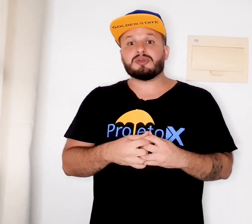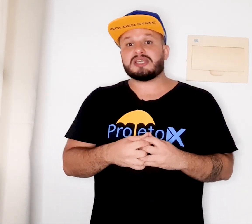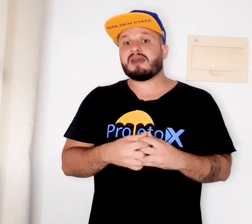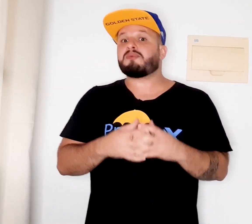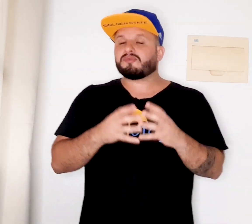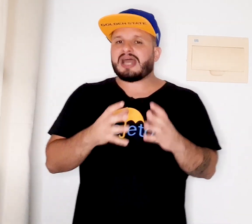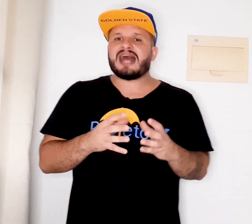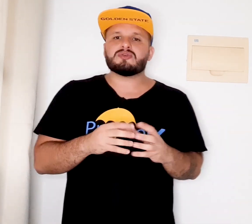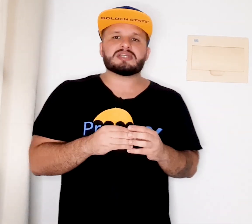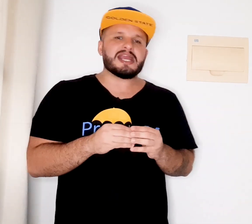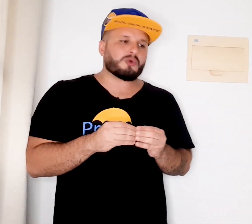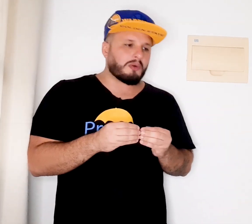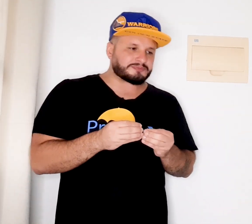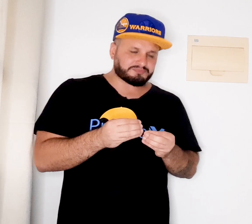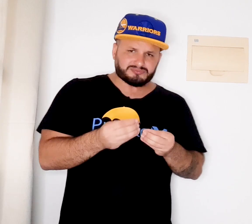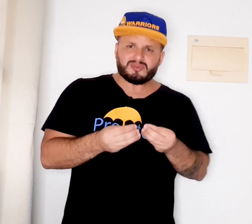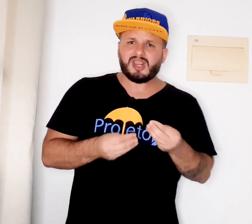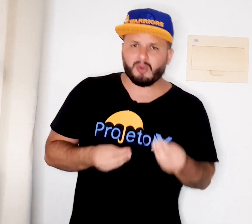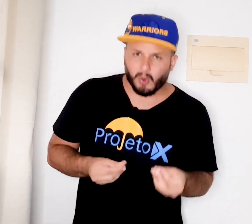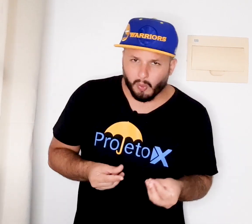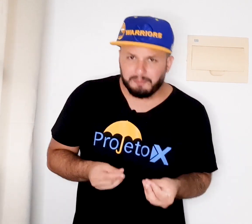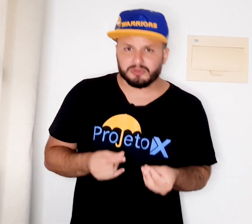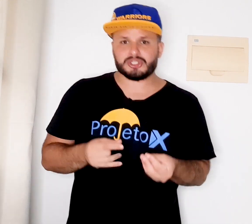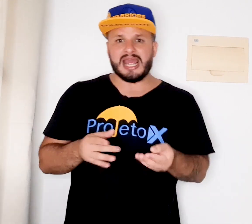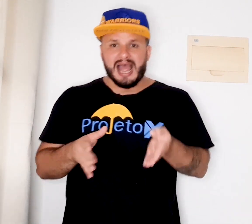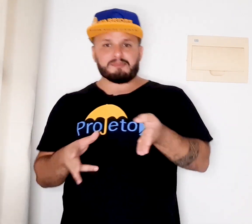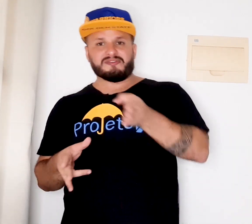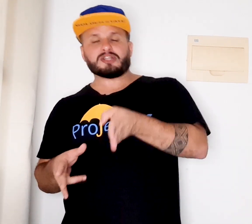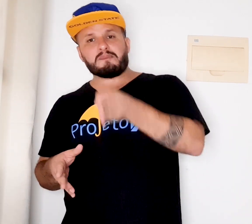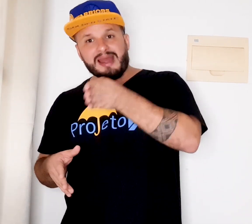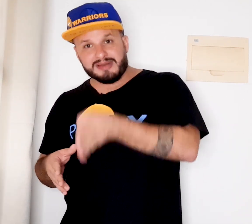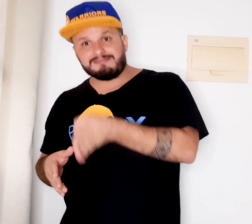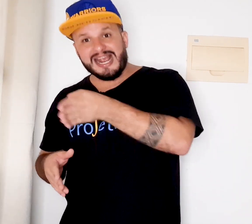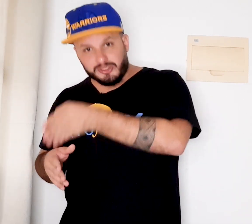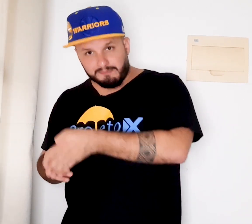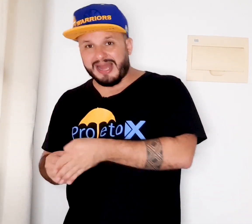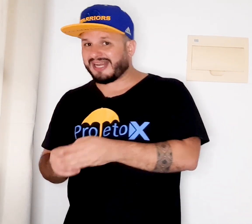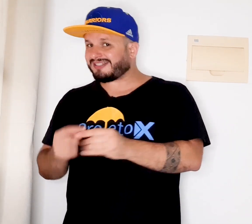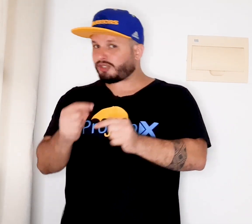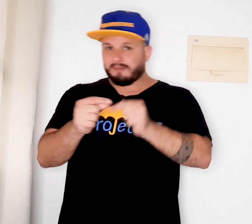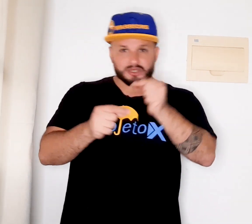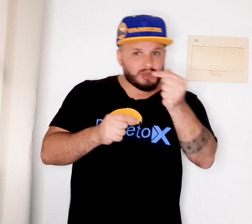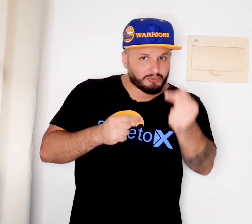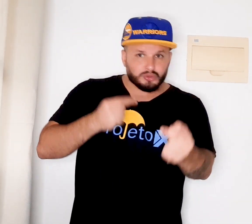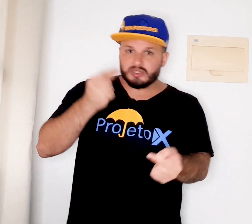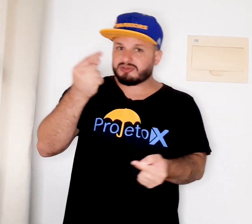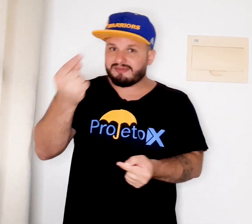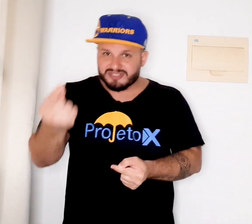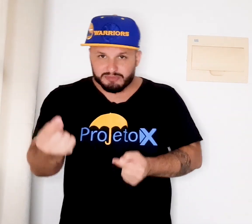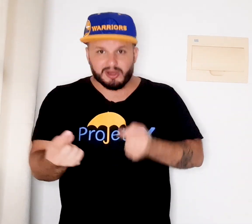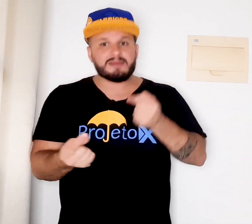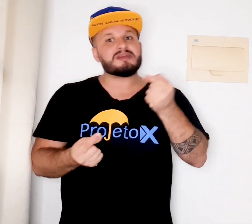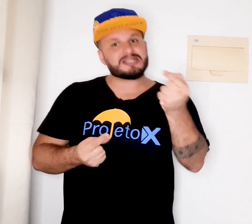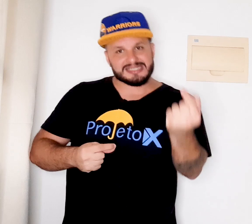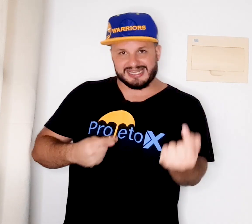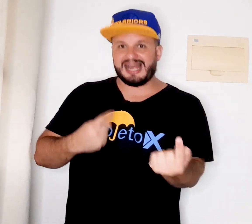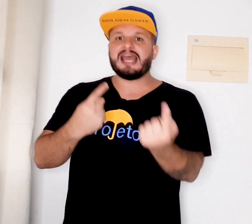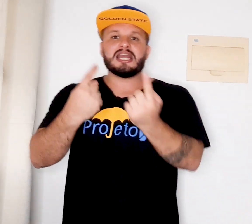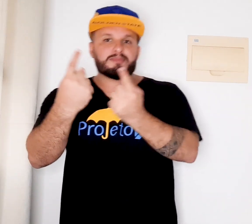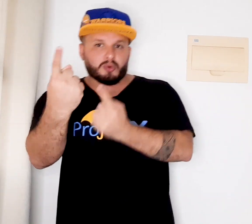inclusive apontados aí como corruptos, aproveito para abrir mais um parênteses. Pessoal, tudo isso aí vocês podem pesquisar e